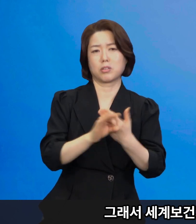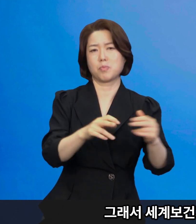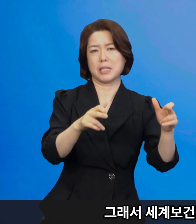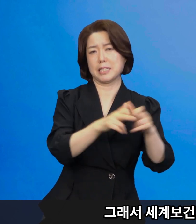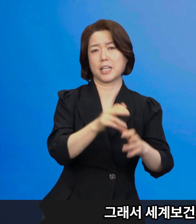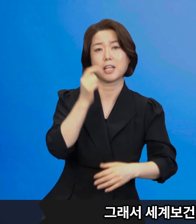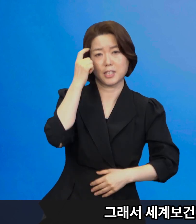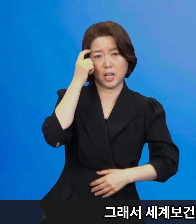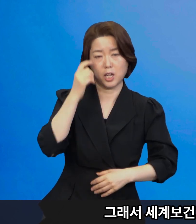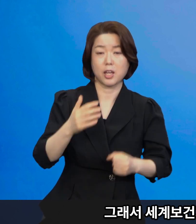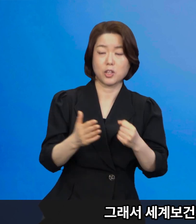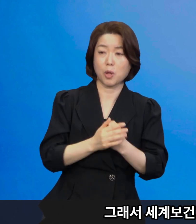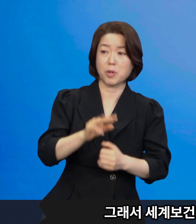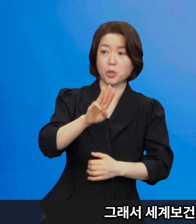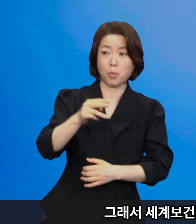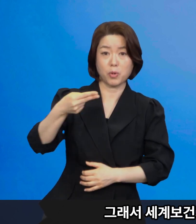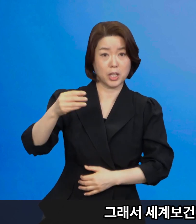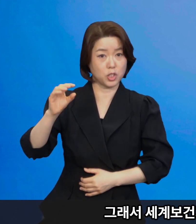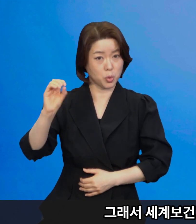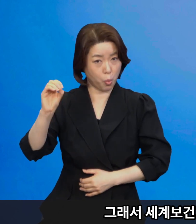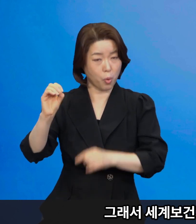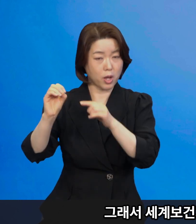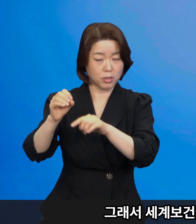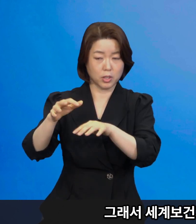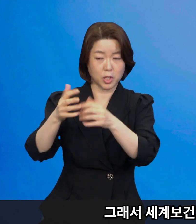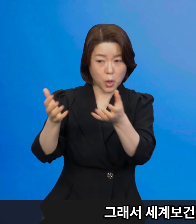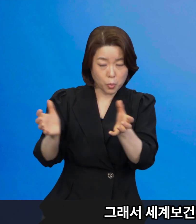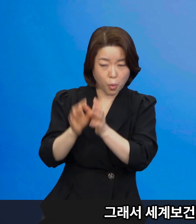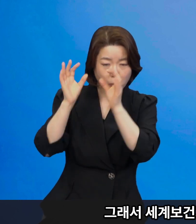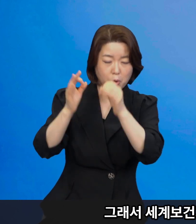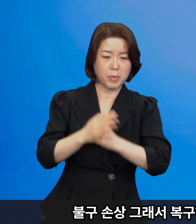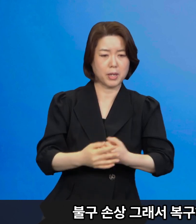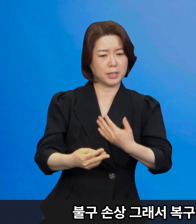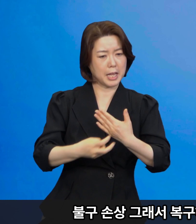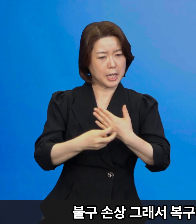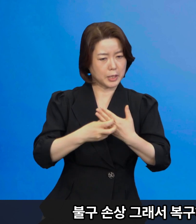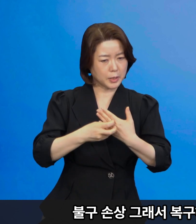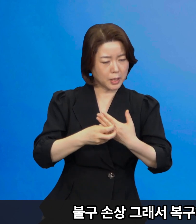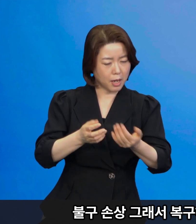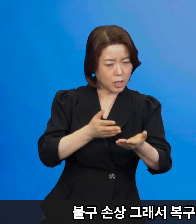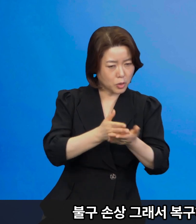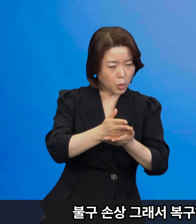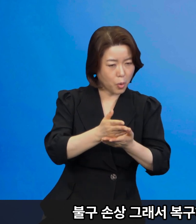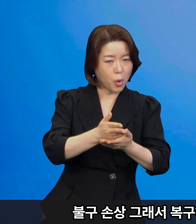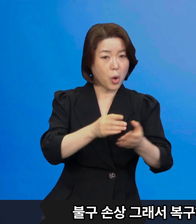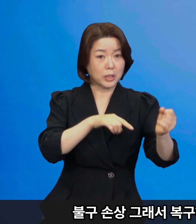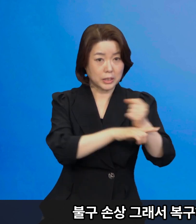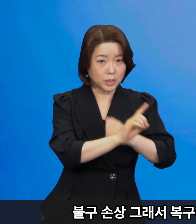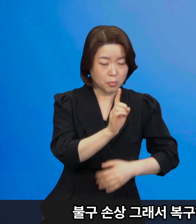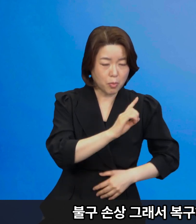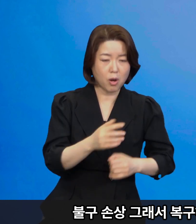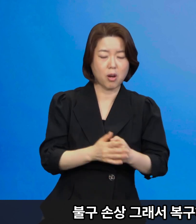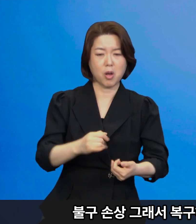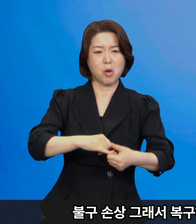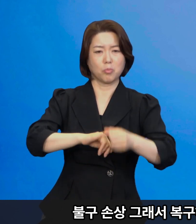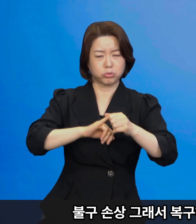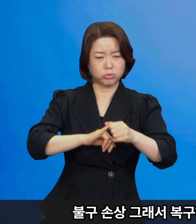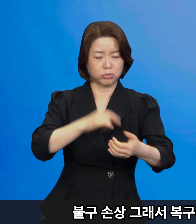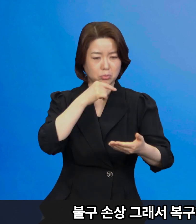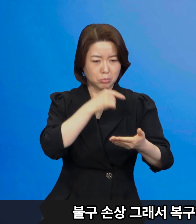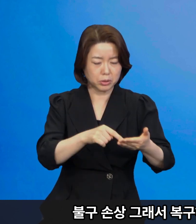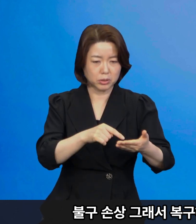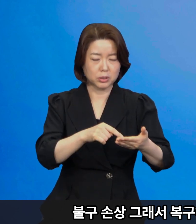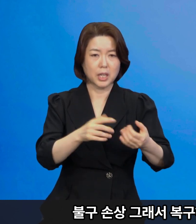그래서 세계보건기구에서도 의학적으로 불구, 손상, 그래서 복구해야